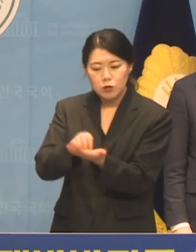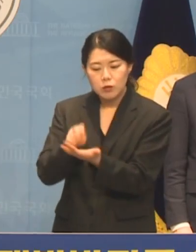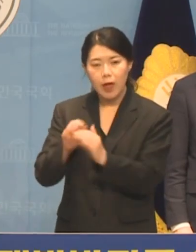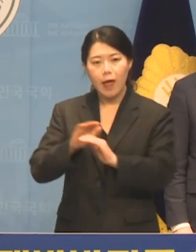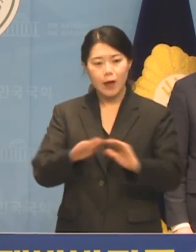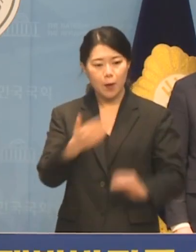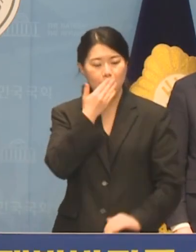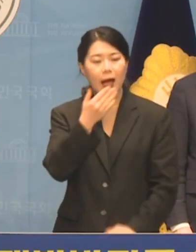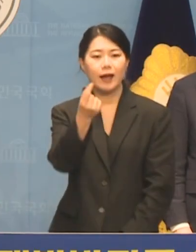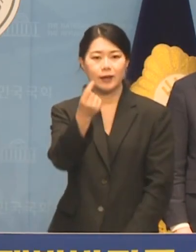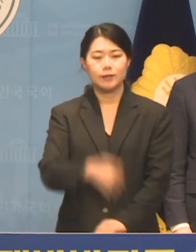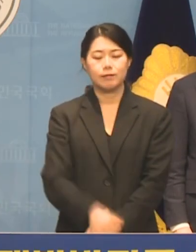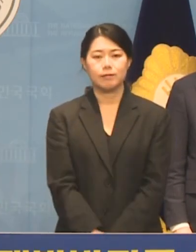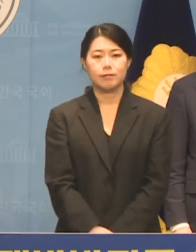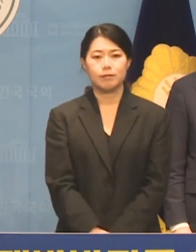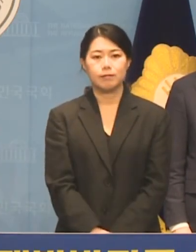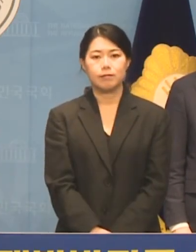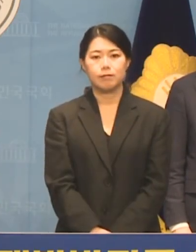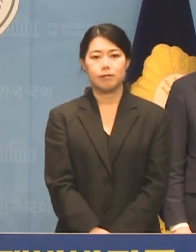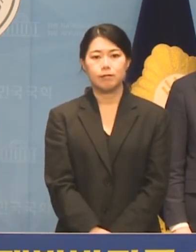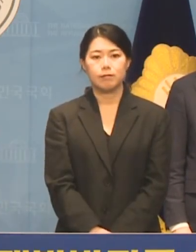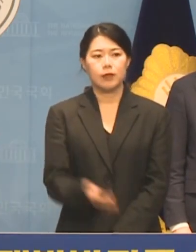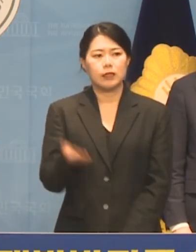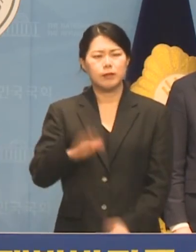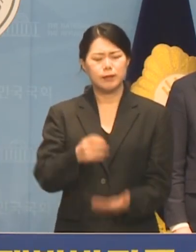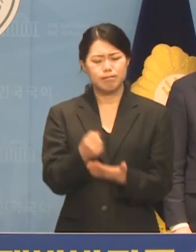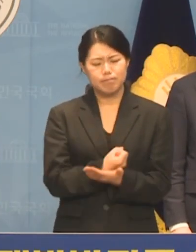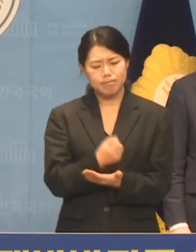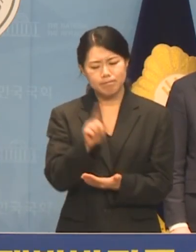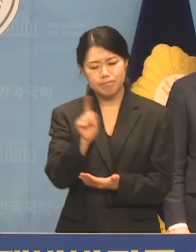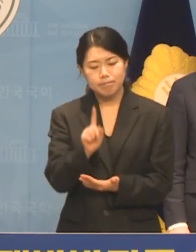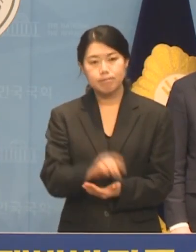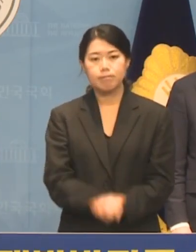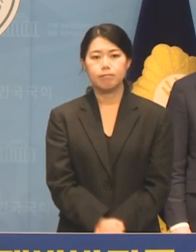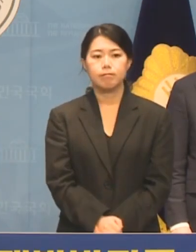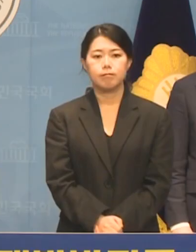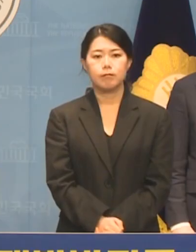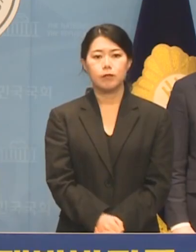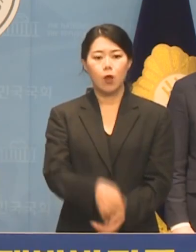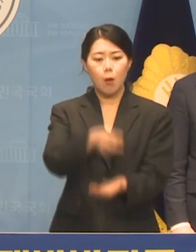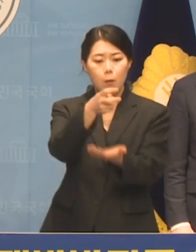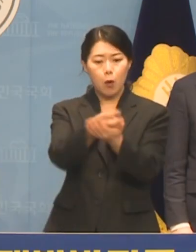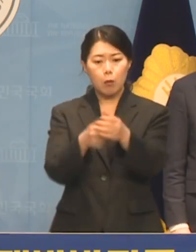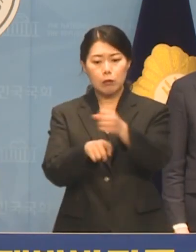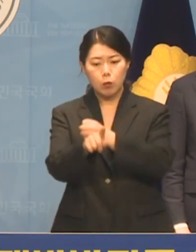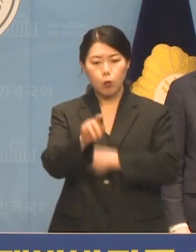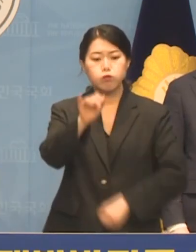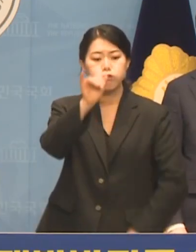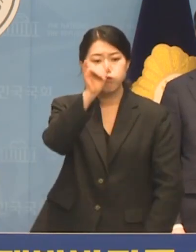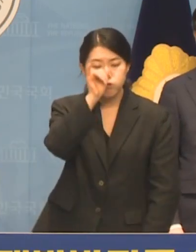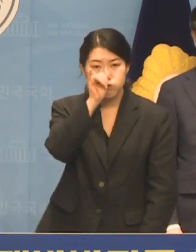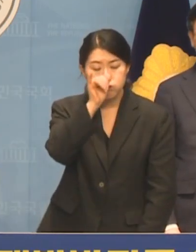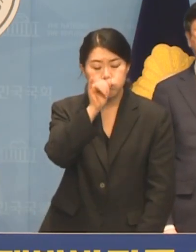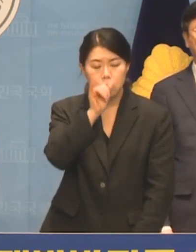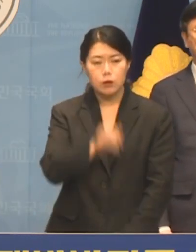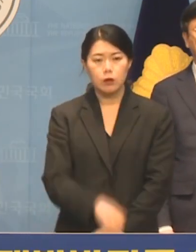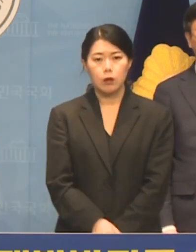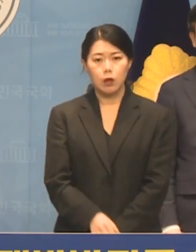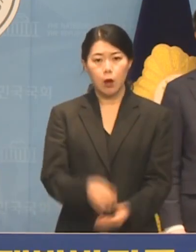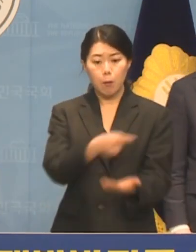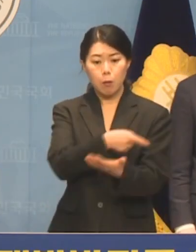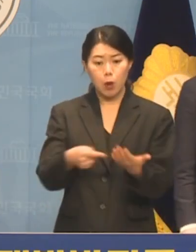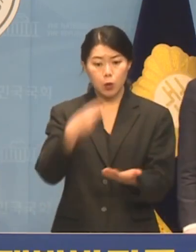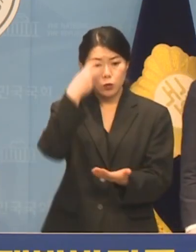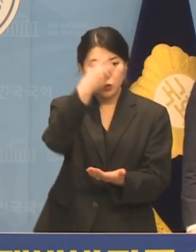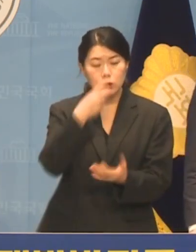있는 실마리가 되지 않을까 싶습니다. 하지만 안타까운 것은 법의 취지가 이미 있었습니다. 재해조사를